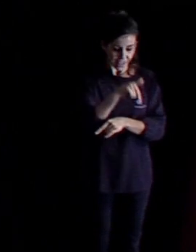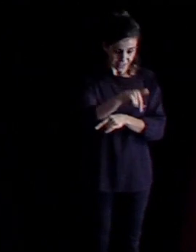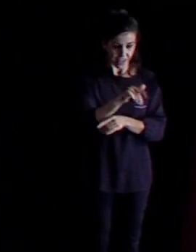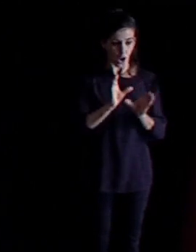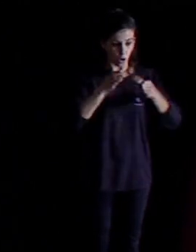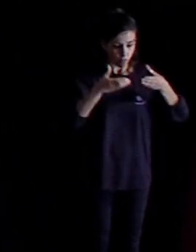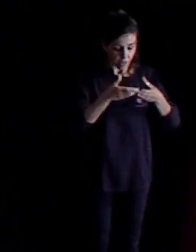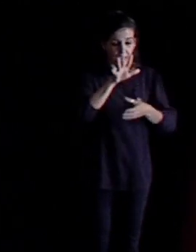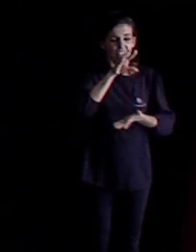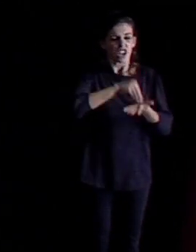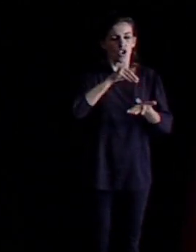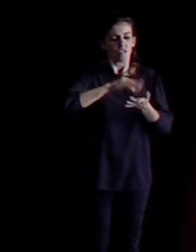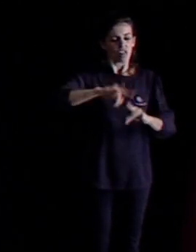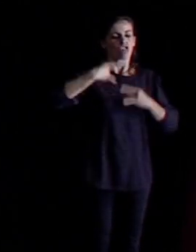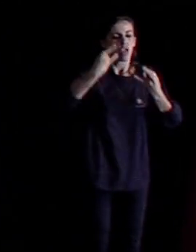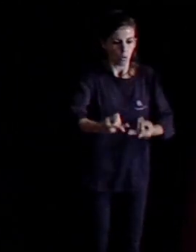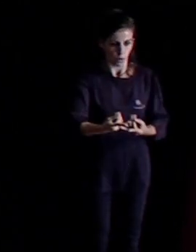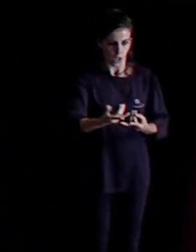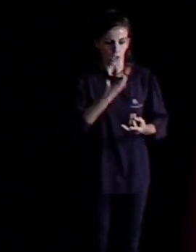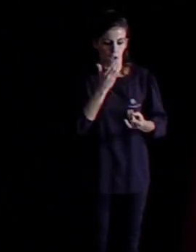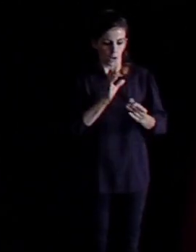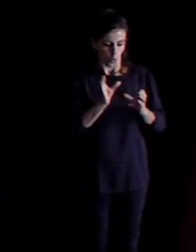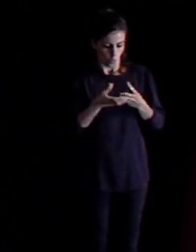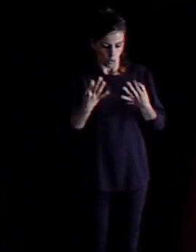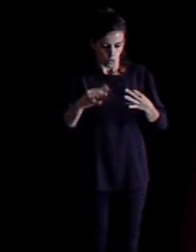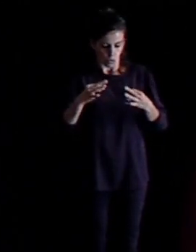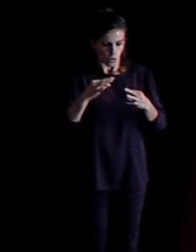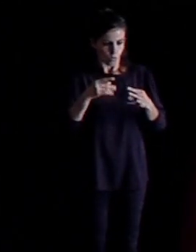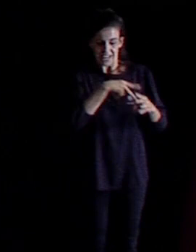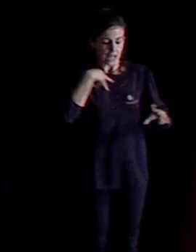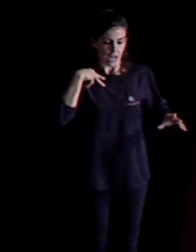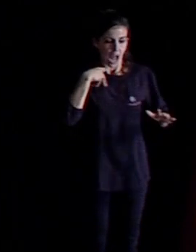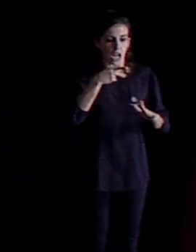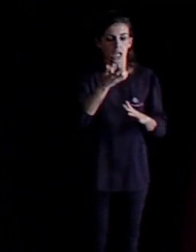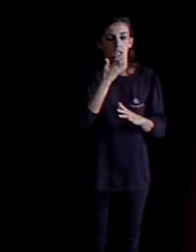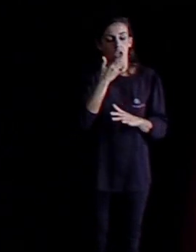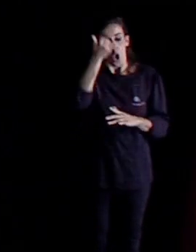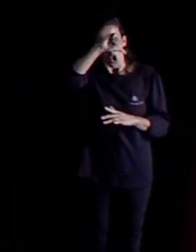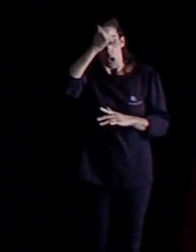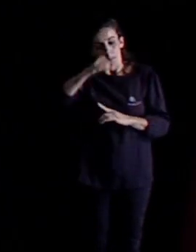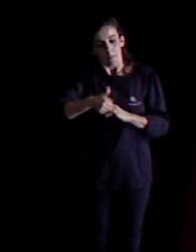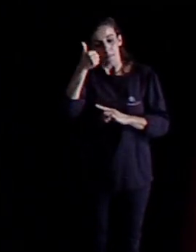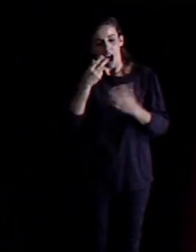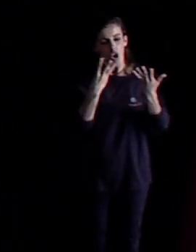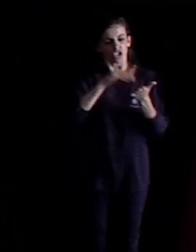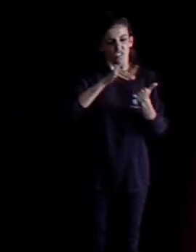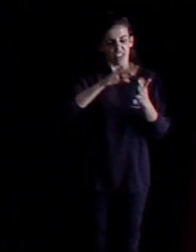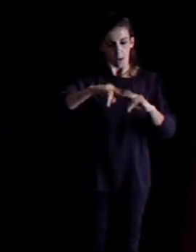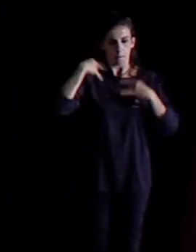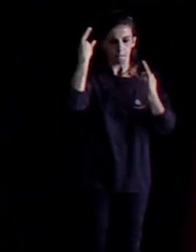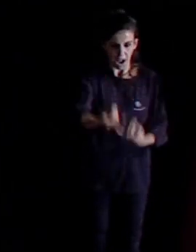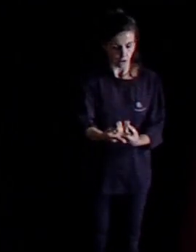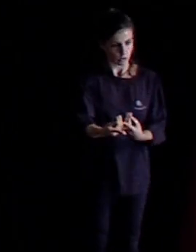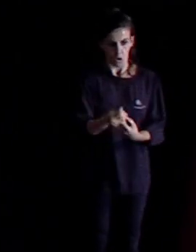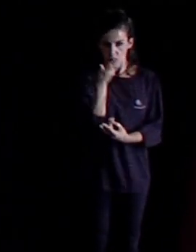más violadas que población general y los varones 8 veces más que población general, son cifras